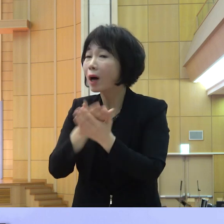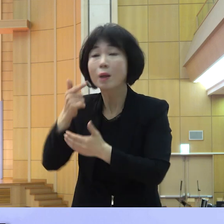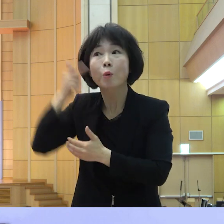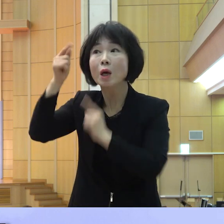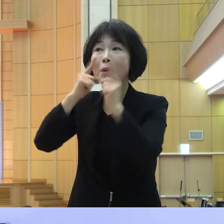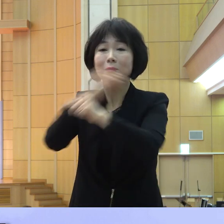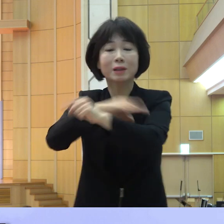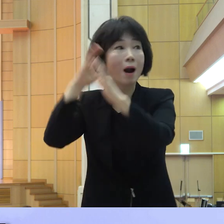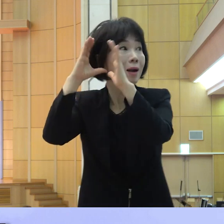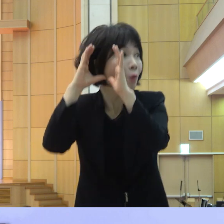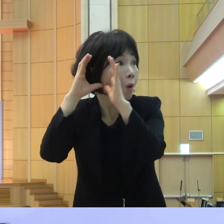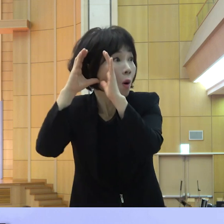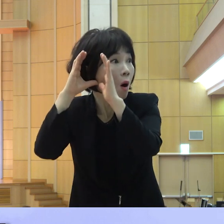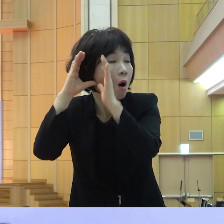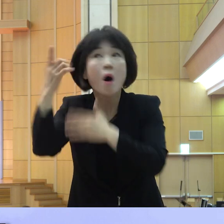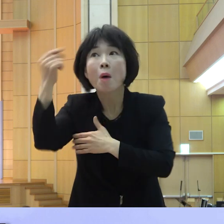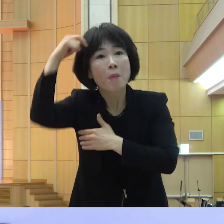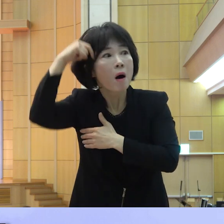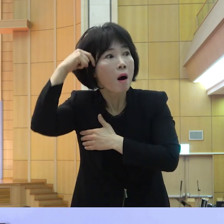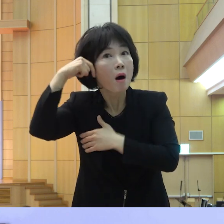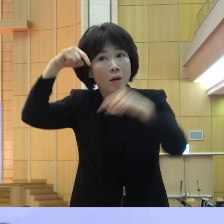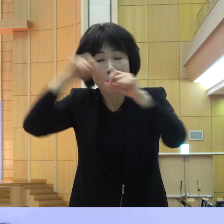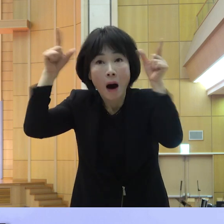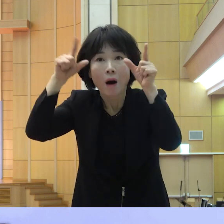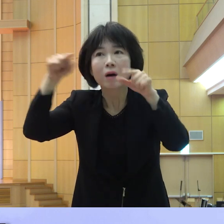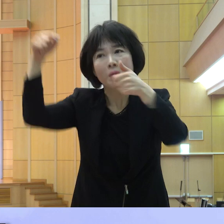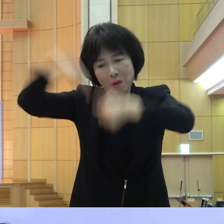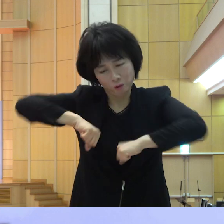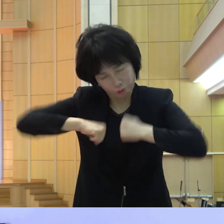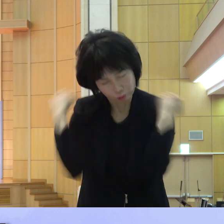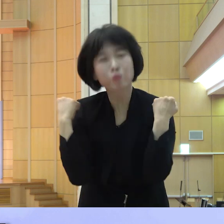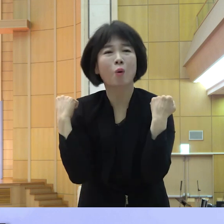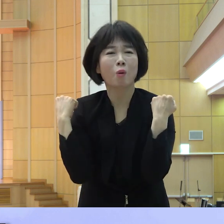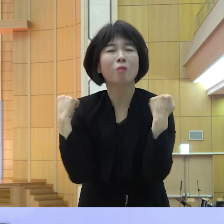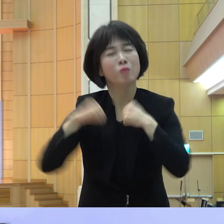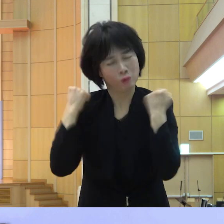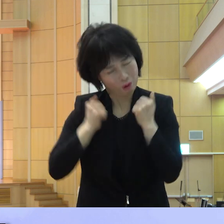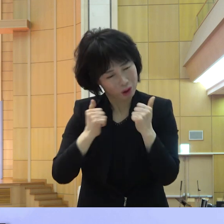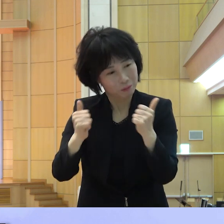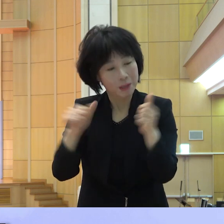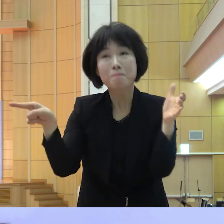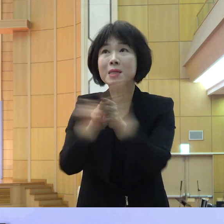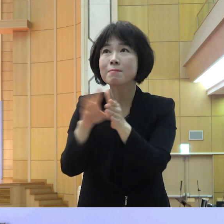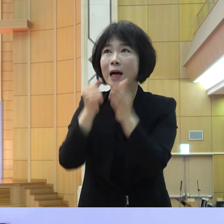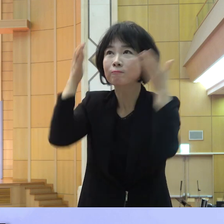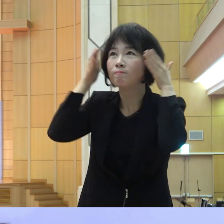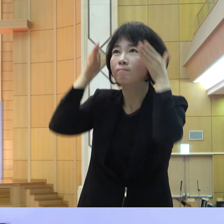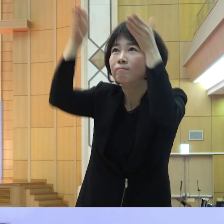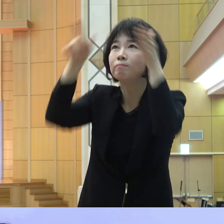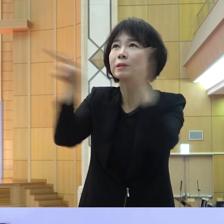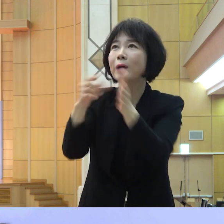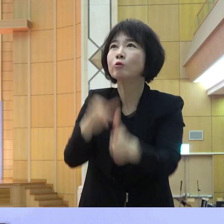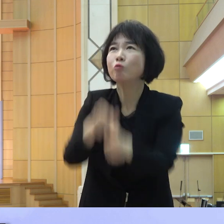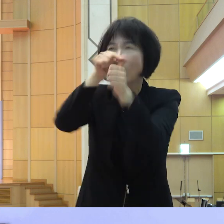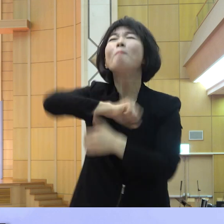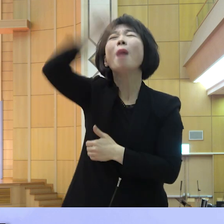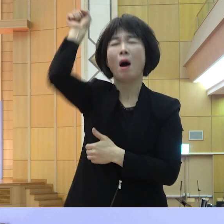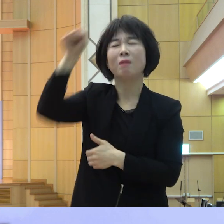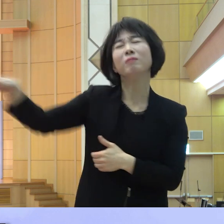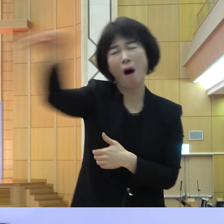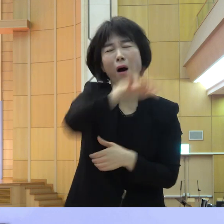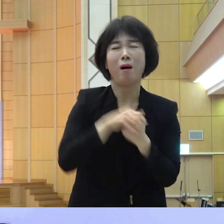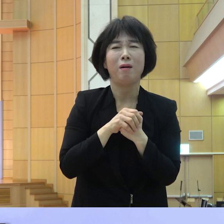목사님 말씀을 듣고 항상 순종하게 하여 주시옵소서. 믿음으로 바라보고 믿음으로 구원에 이를 수